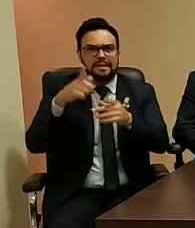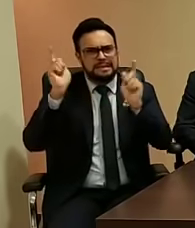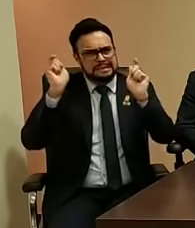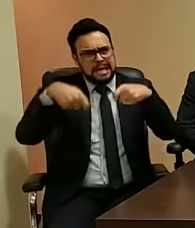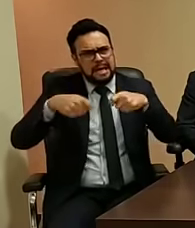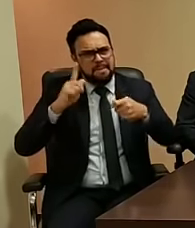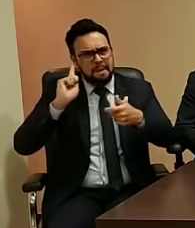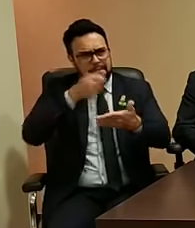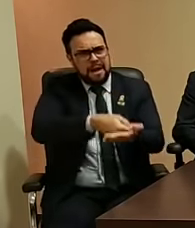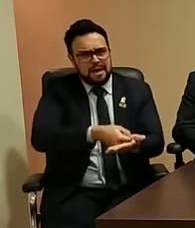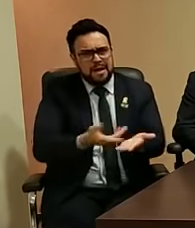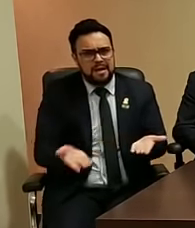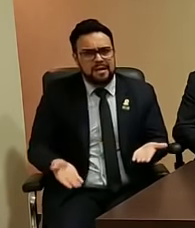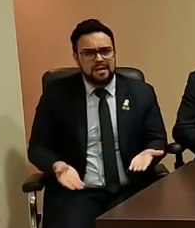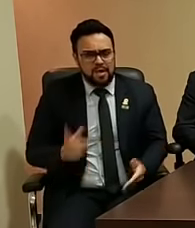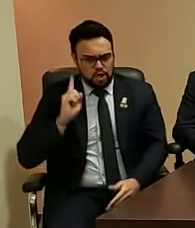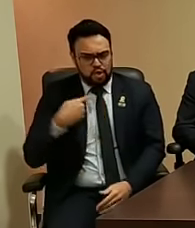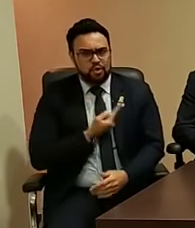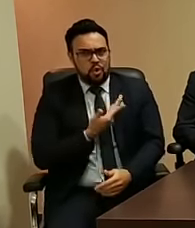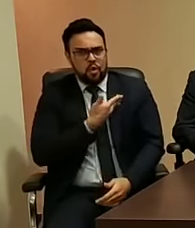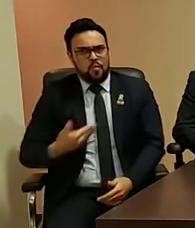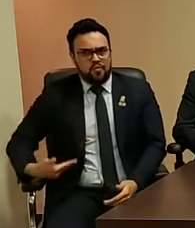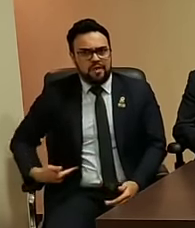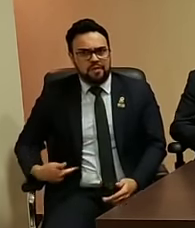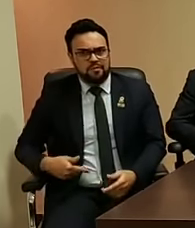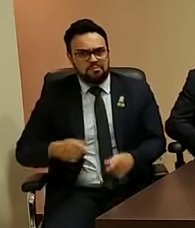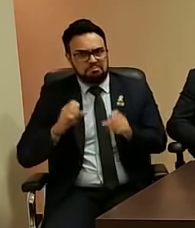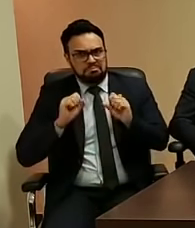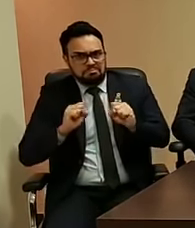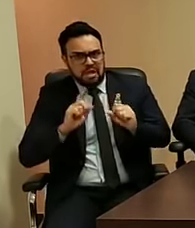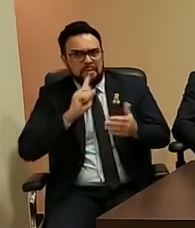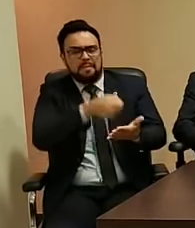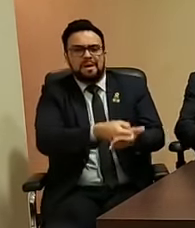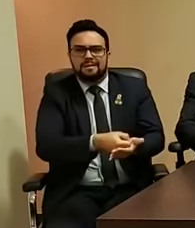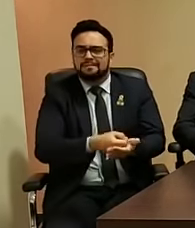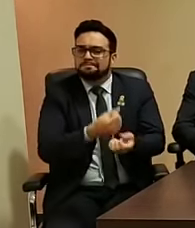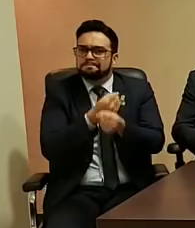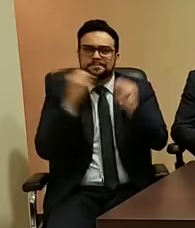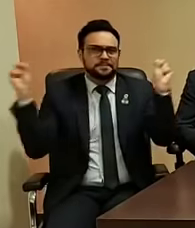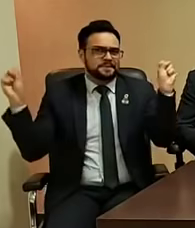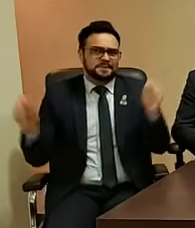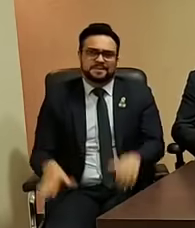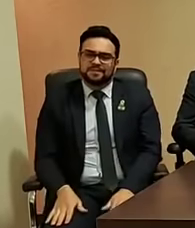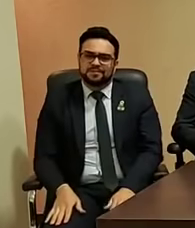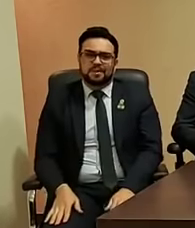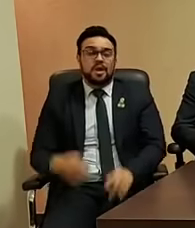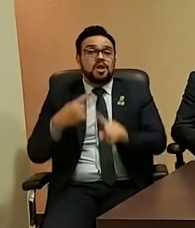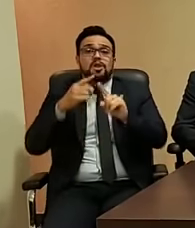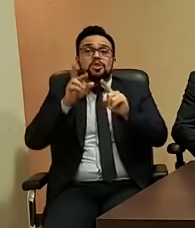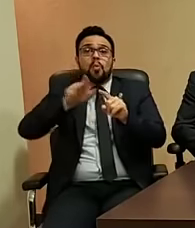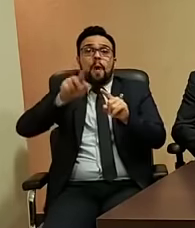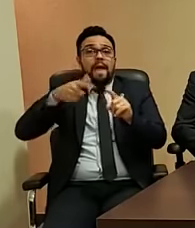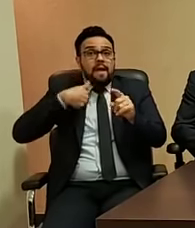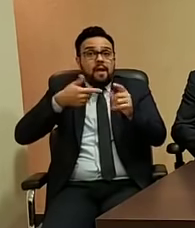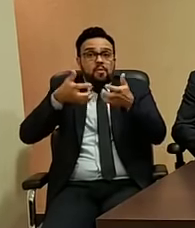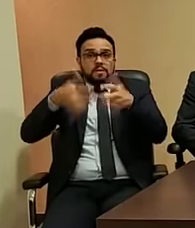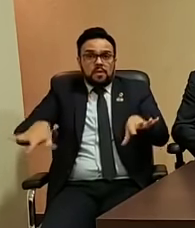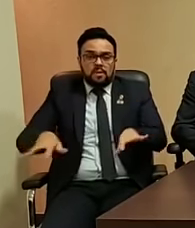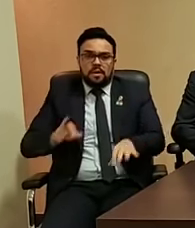isso aí? Difícil. A situação que nós encontramos? Muito difícil. Então, não é que eu não quero, tá?